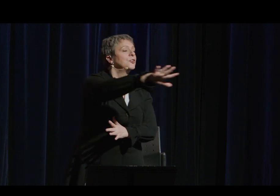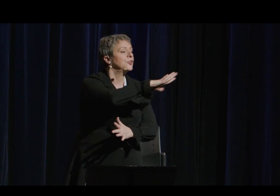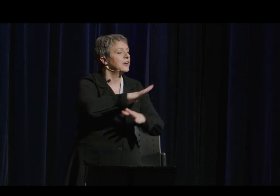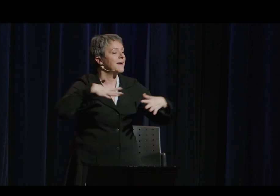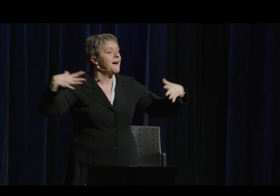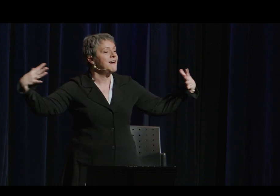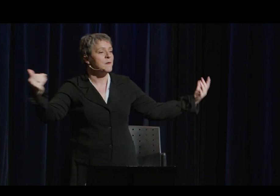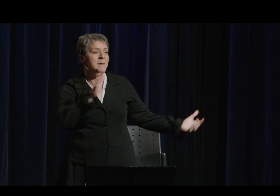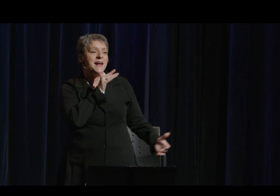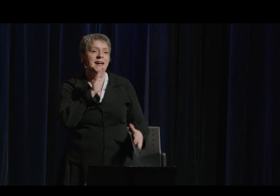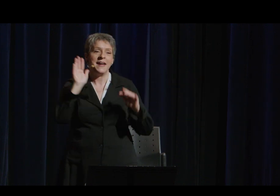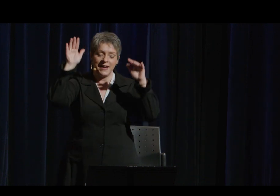notre grand-mère.